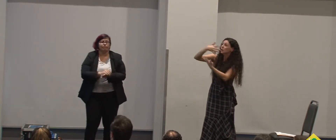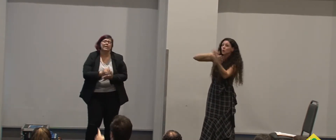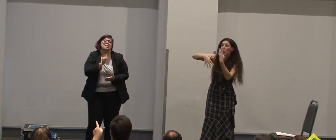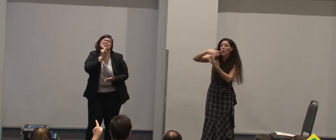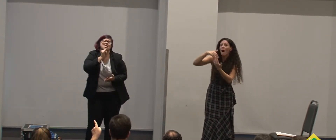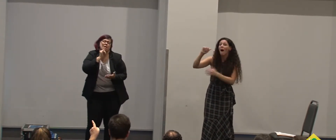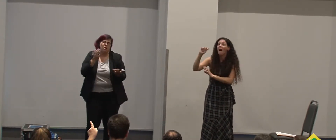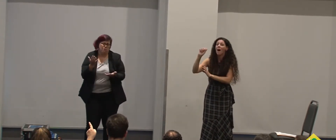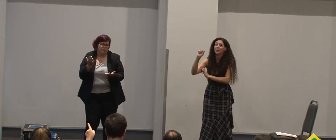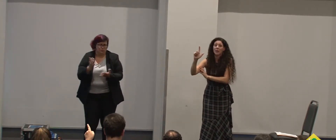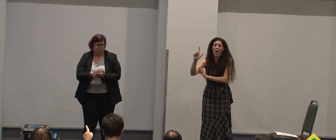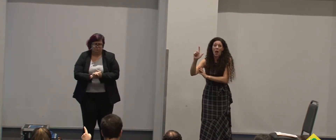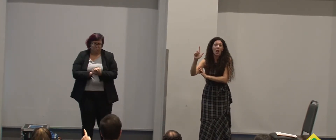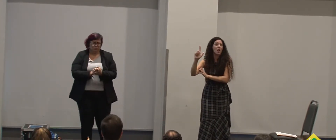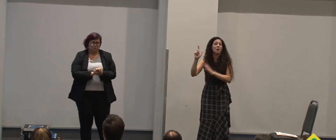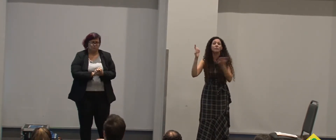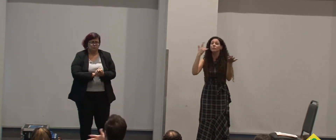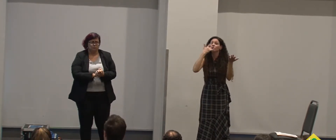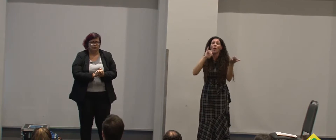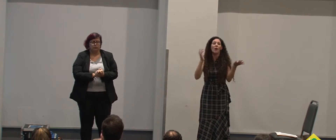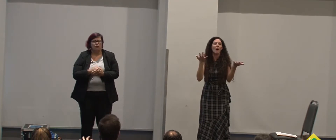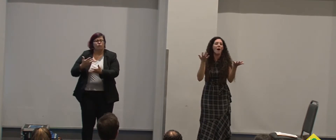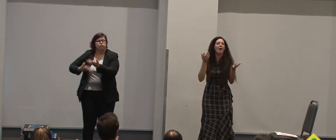sejam ensinados a utilizá-lo.